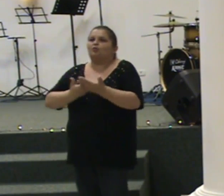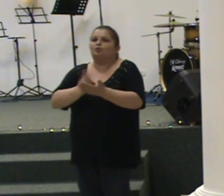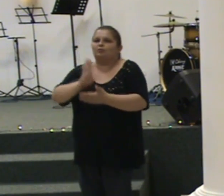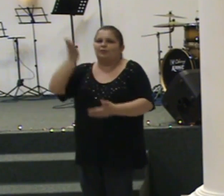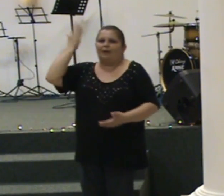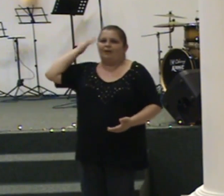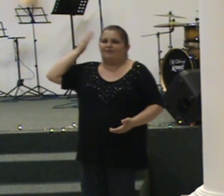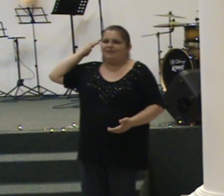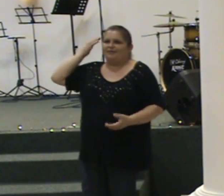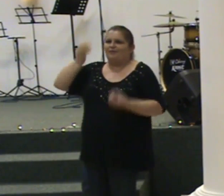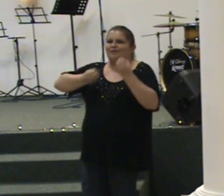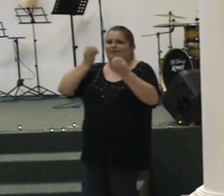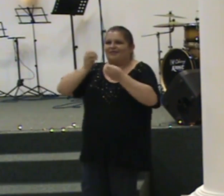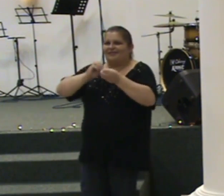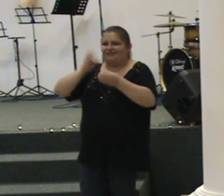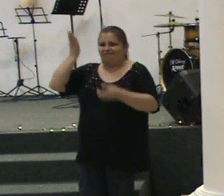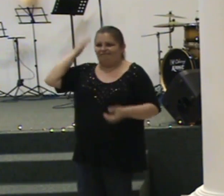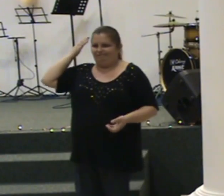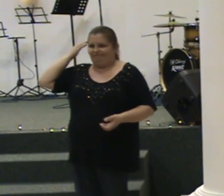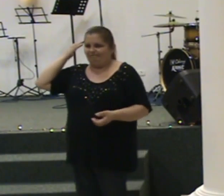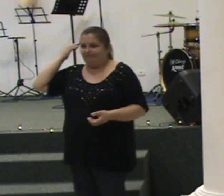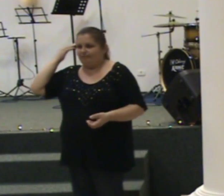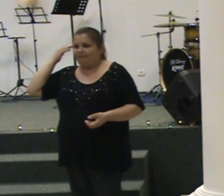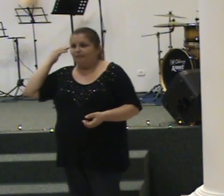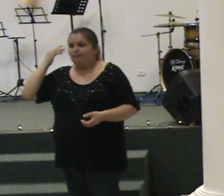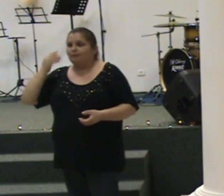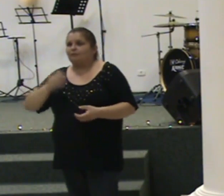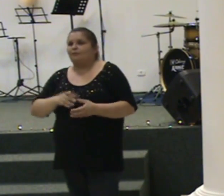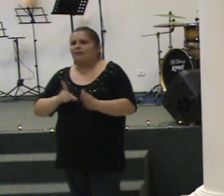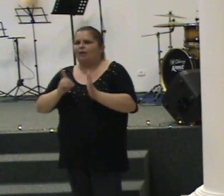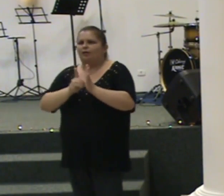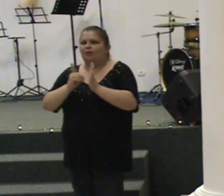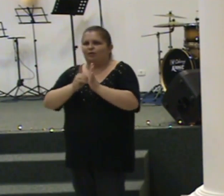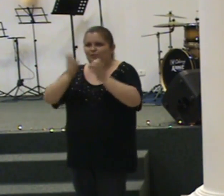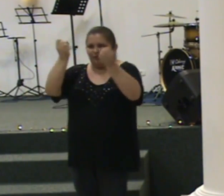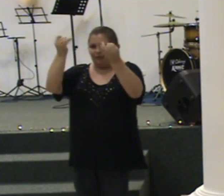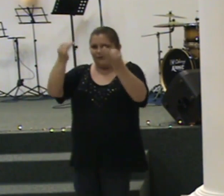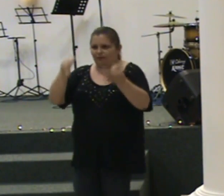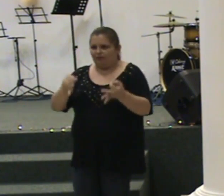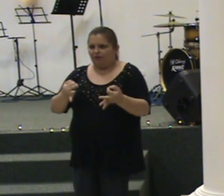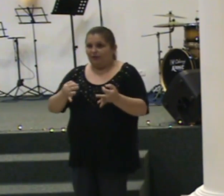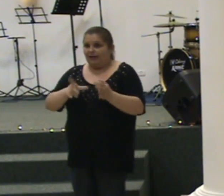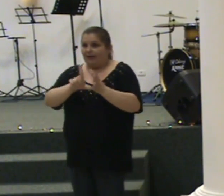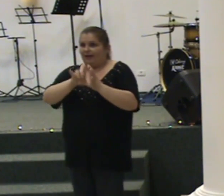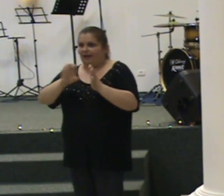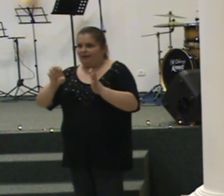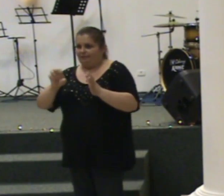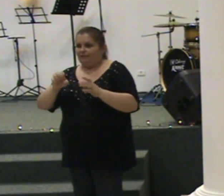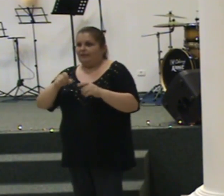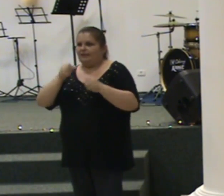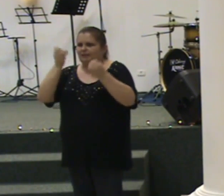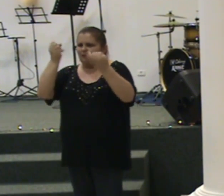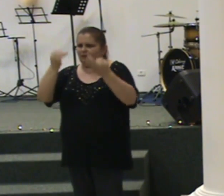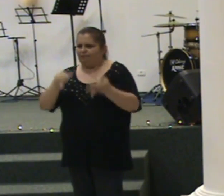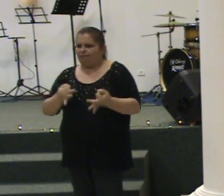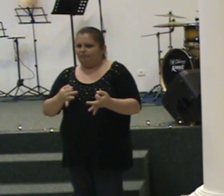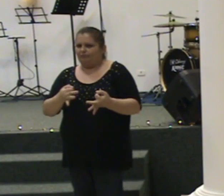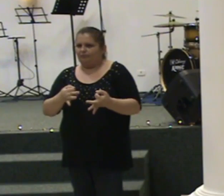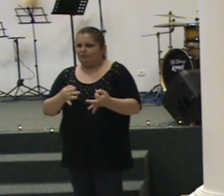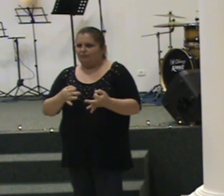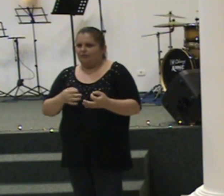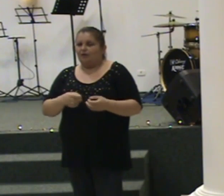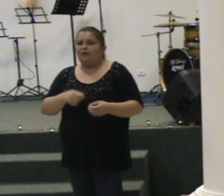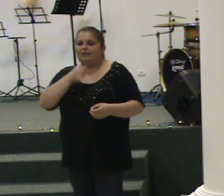for ver aqui em Deuteronômio, né, a Bíblia fala que a lei de Deus é tão severa que se uma filha